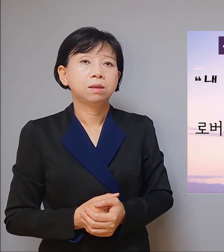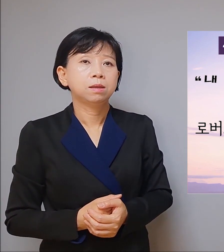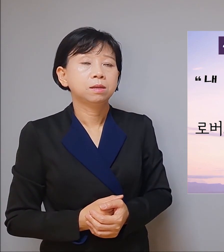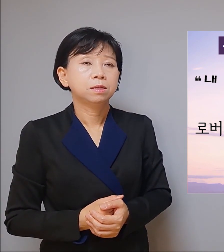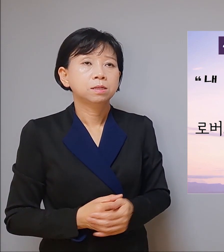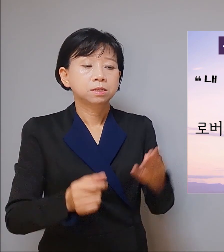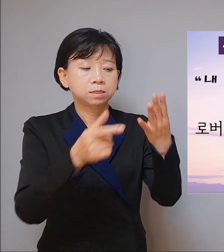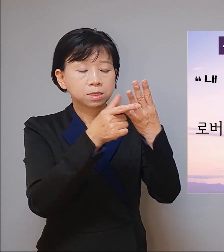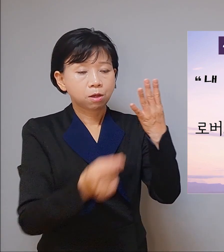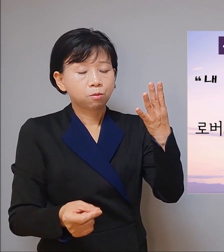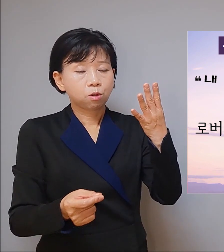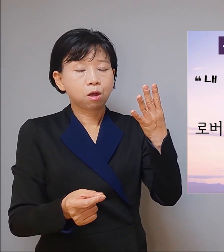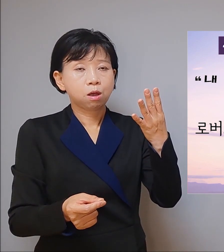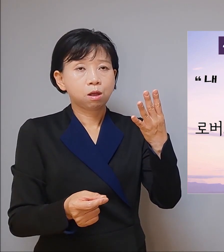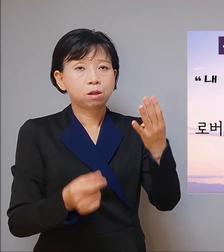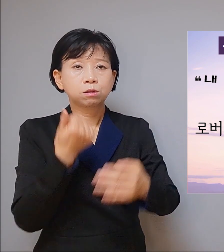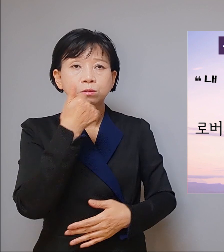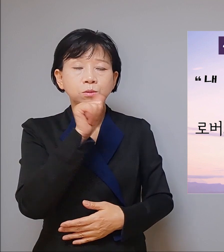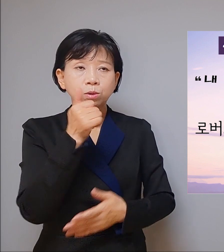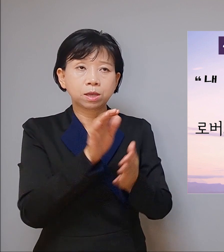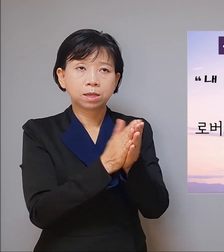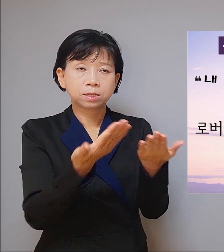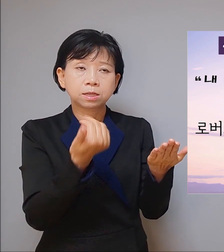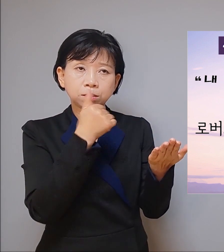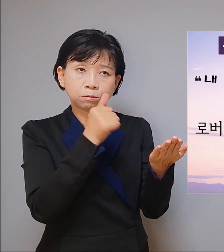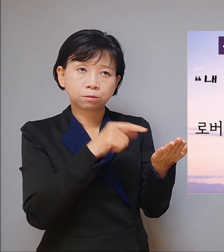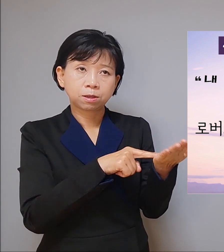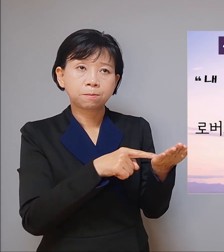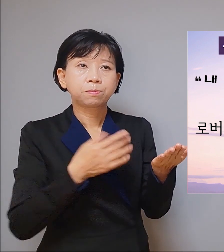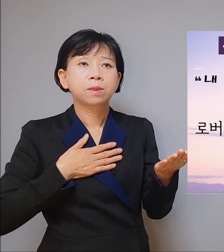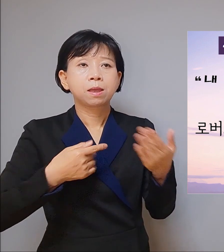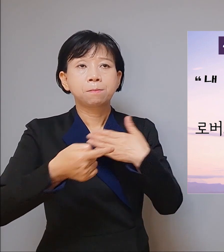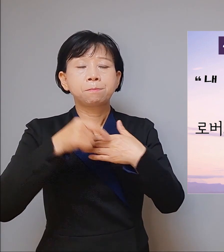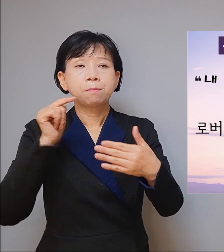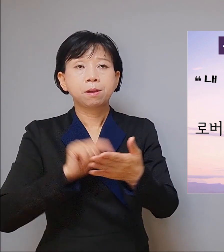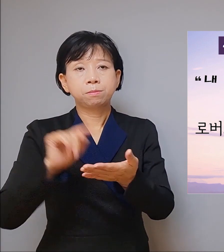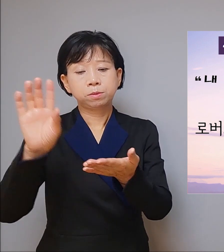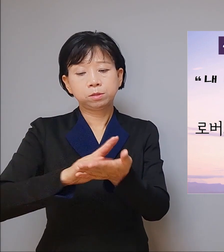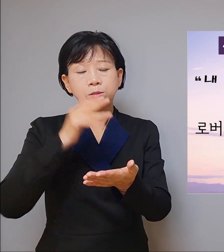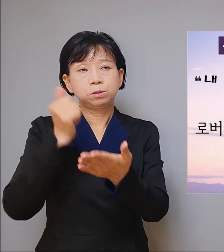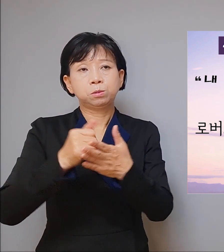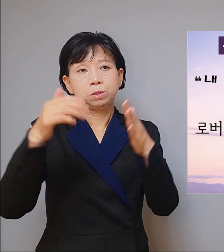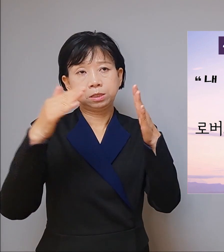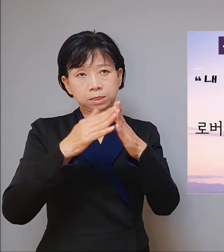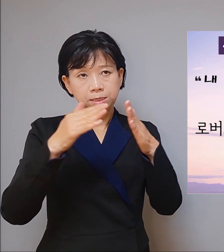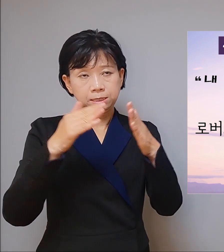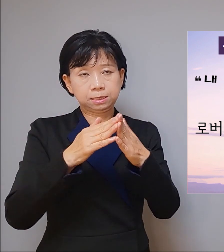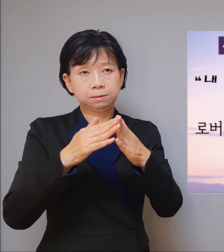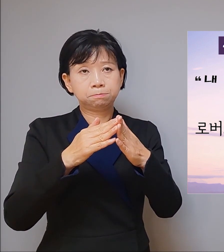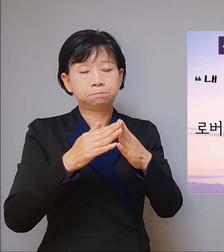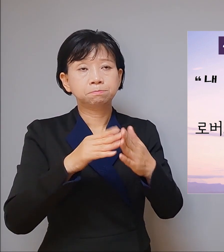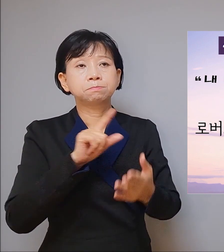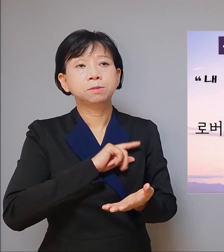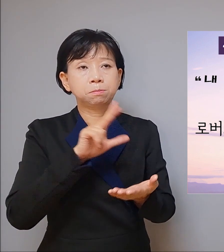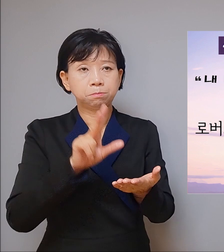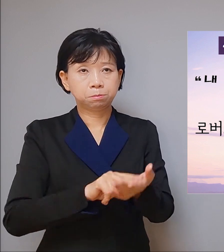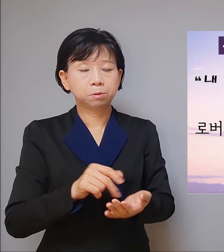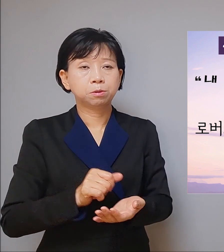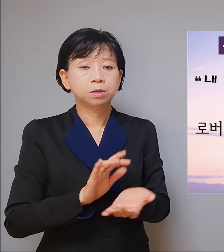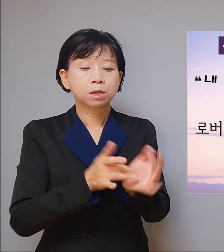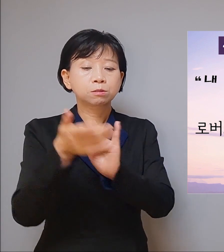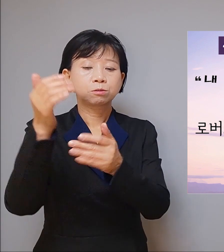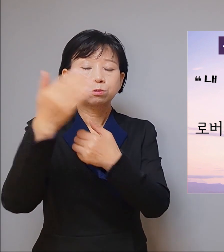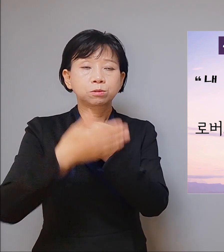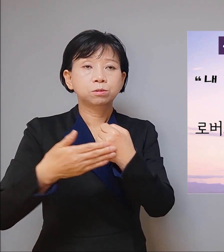팔린 로버트 멍어의 내 마음 그리스도의 집입니다. 우리의 깊숙한 내면에서 예수 그리스도의